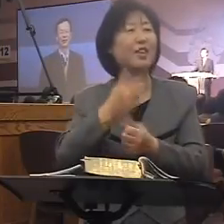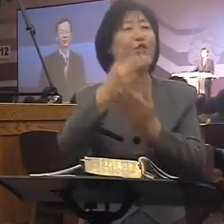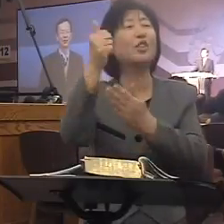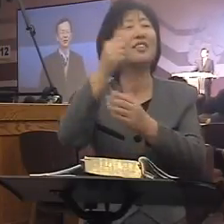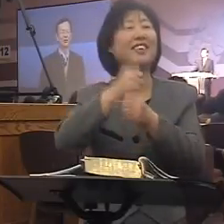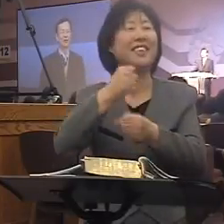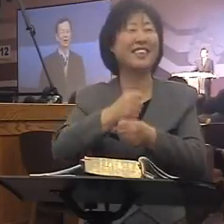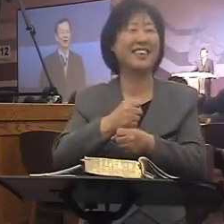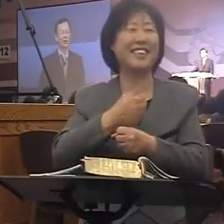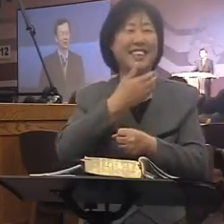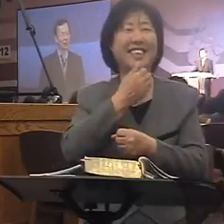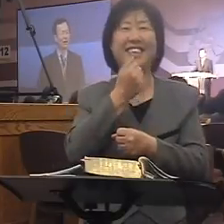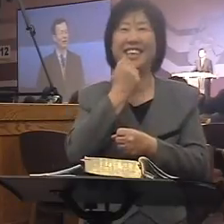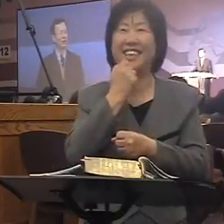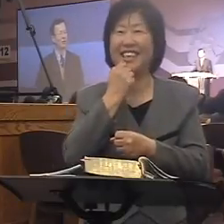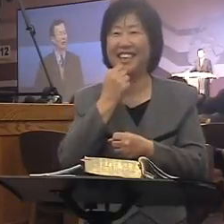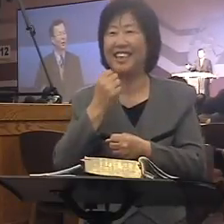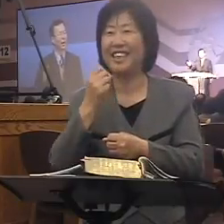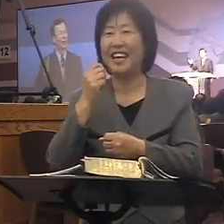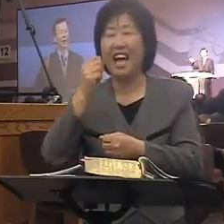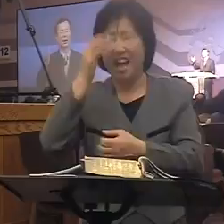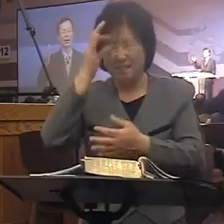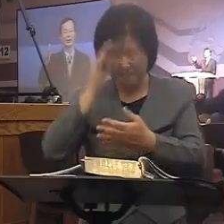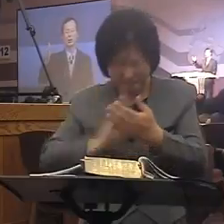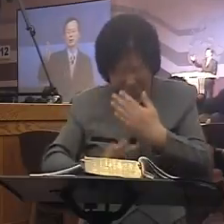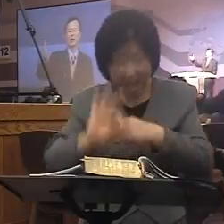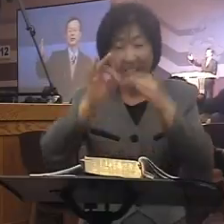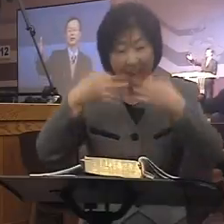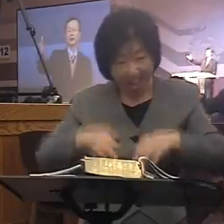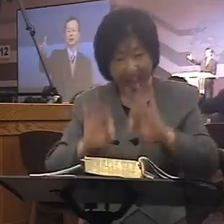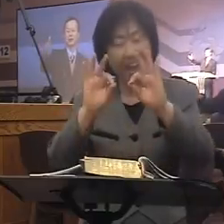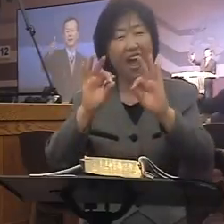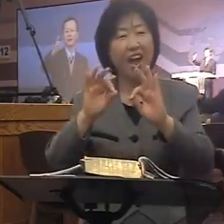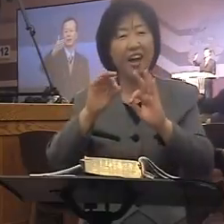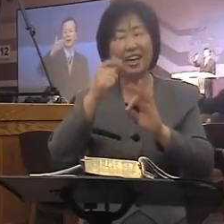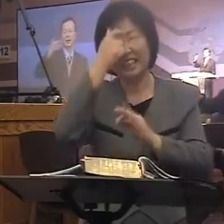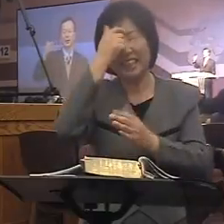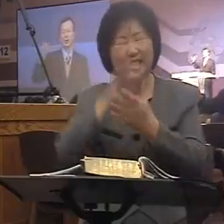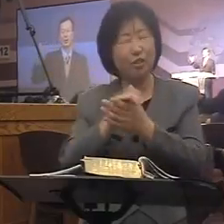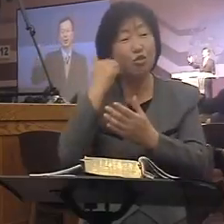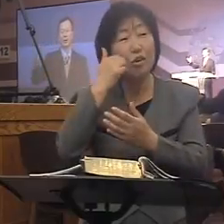철야기도 힘들어서 누가 만들어? 주님이 만들었어요. 보니까 예수님께서 그